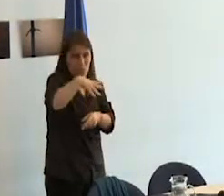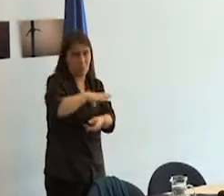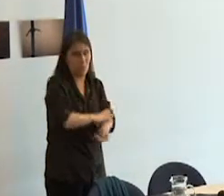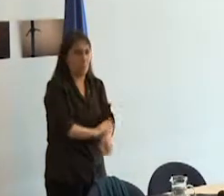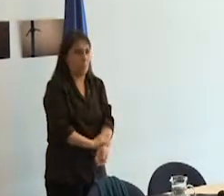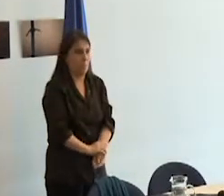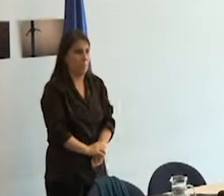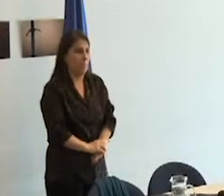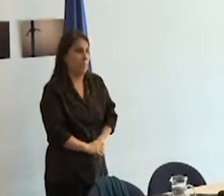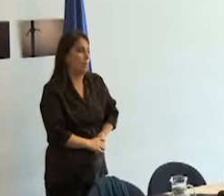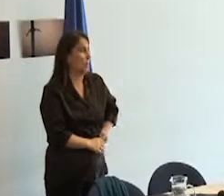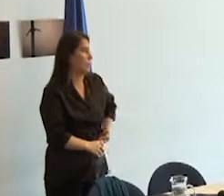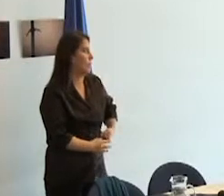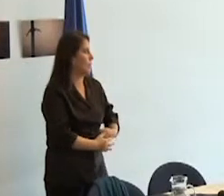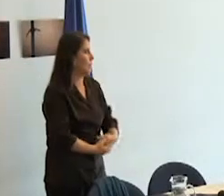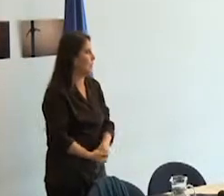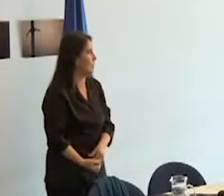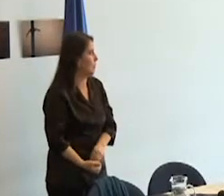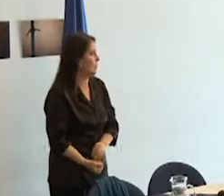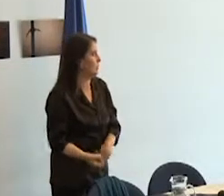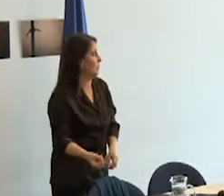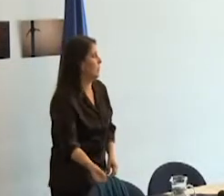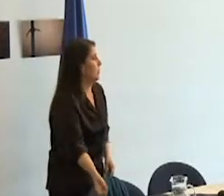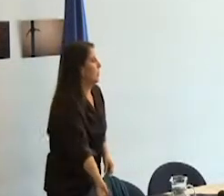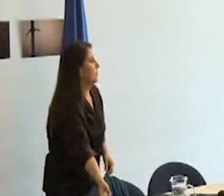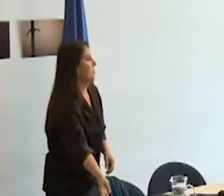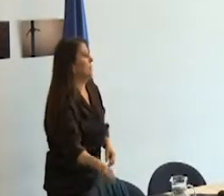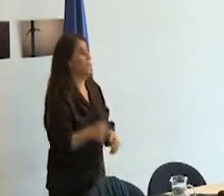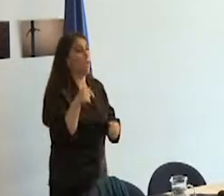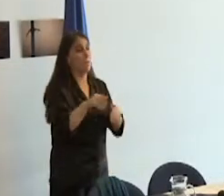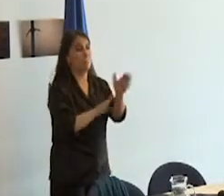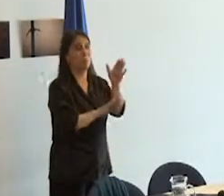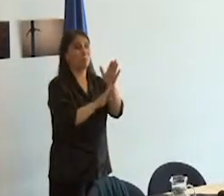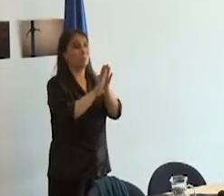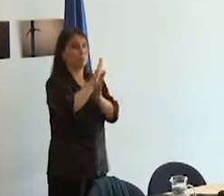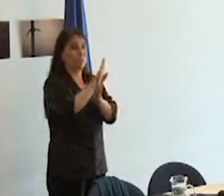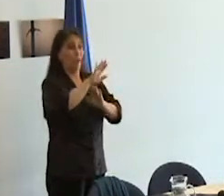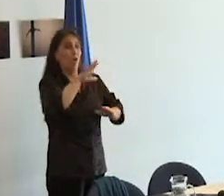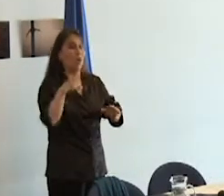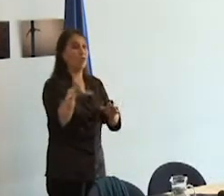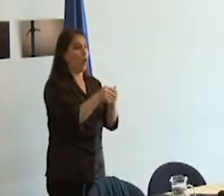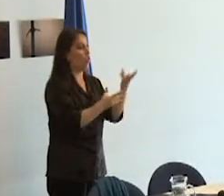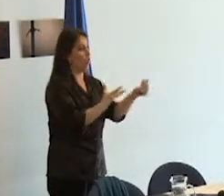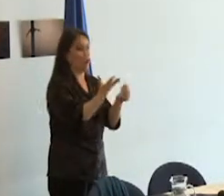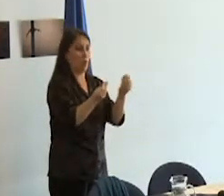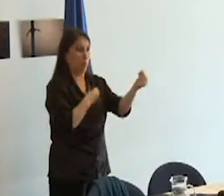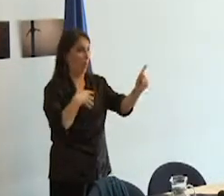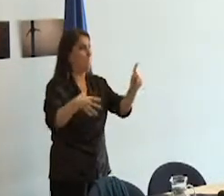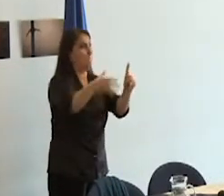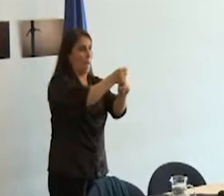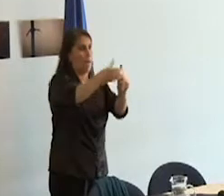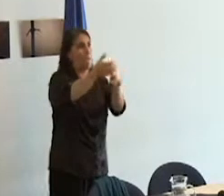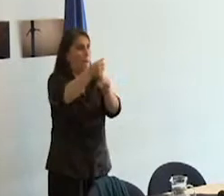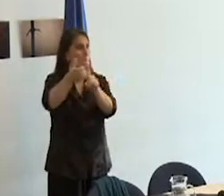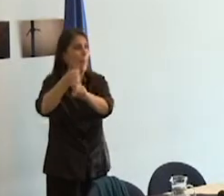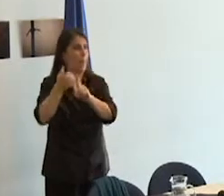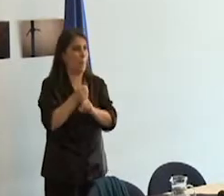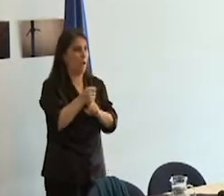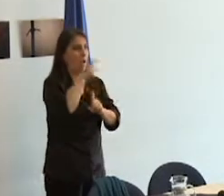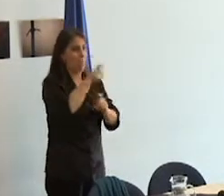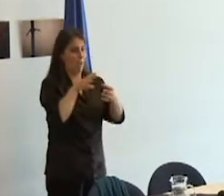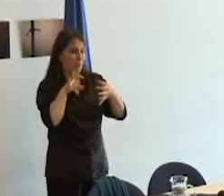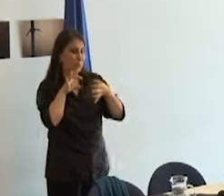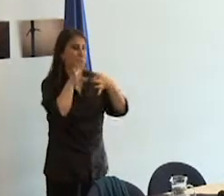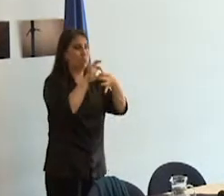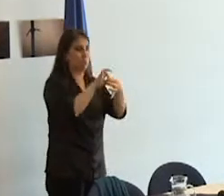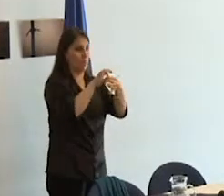enfatiza el hecho de que este progreso que se supone todos los grupos deben alcanzar está indisolublemente ligado a